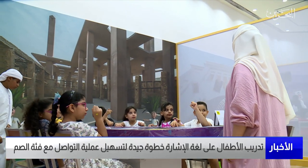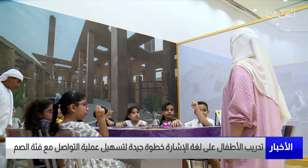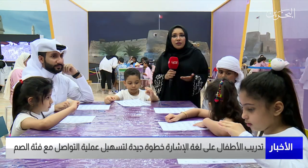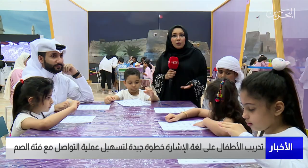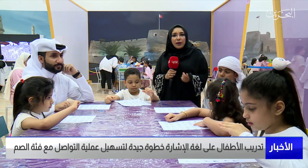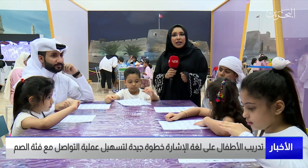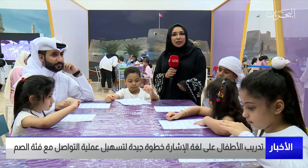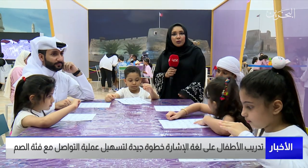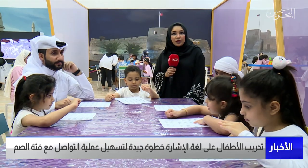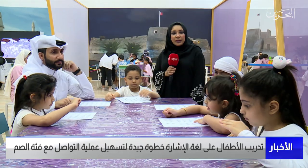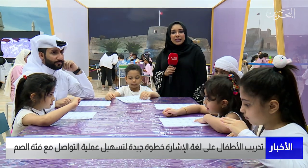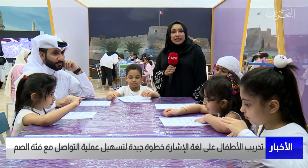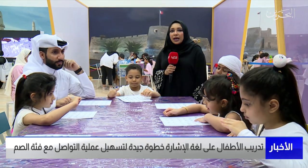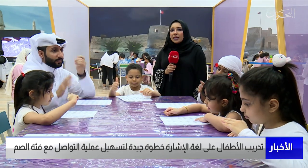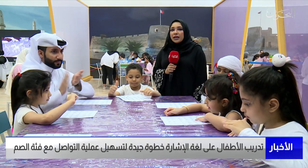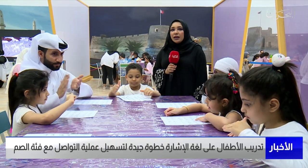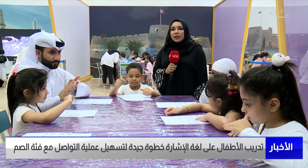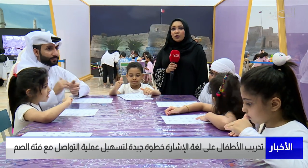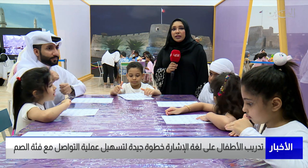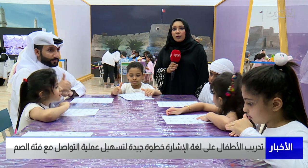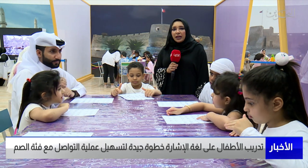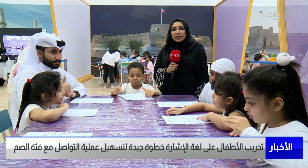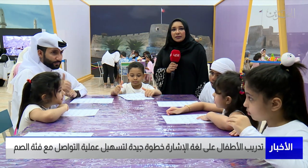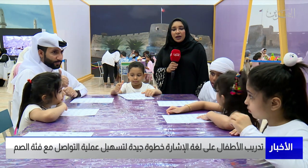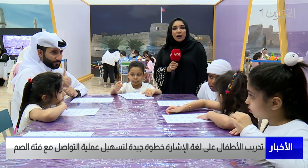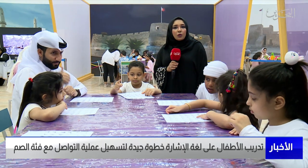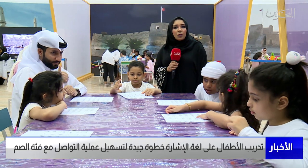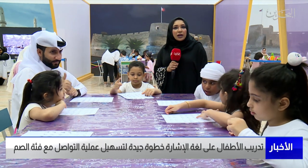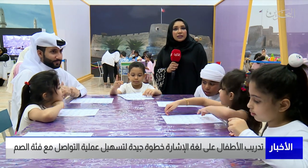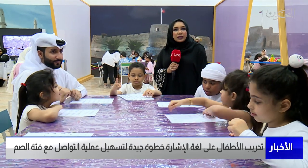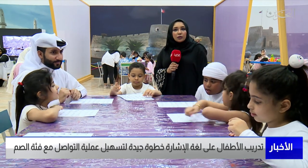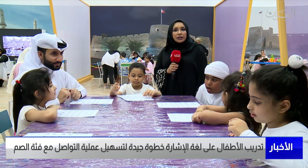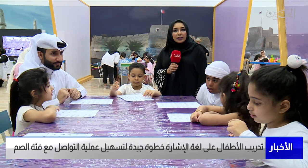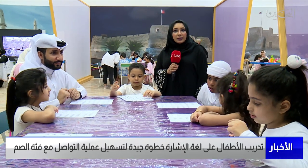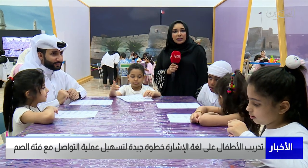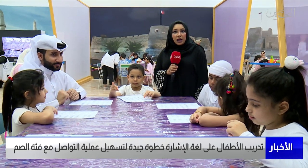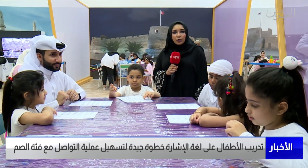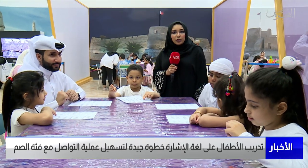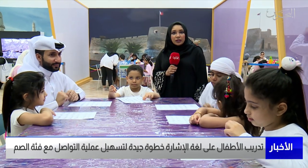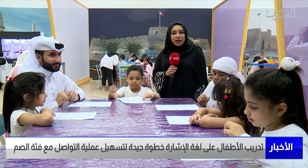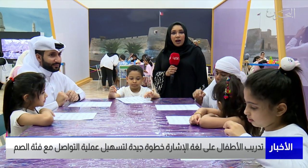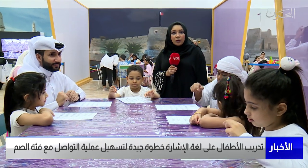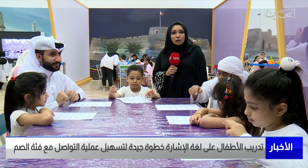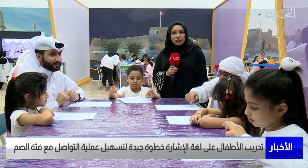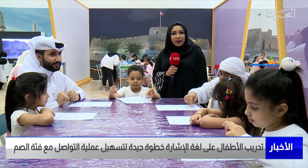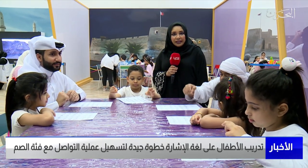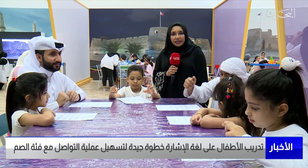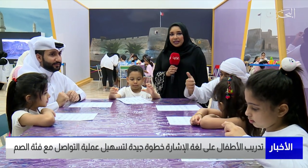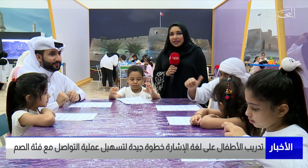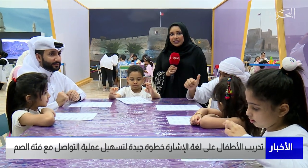في مبادرة متميزة داعمة لذوي العزيمة ومعززة لقيم التعاون والتلاحم المجتمعي، تأتي